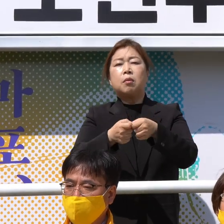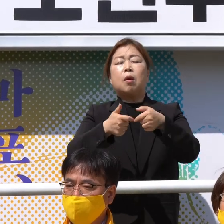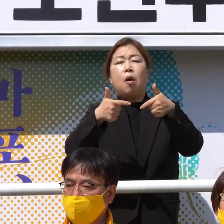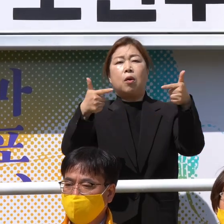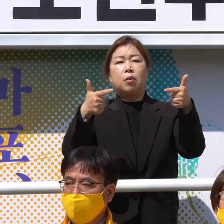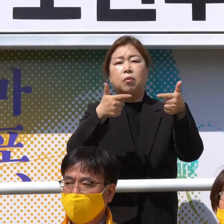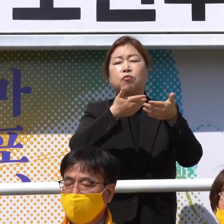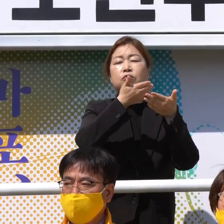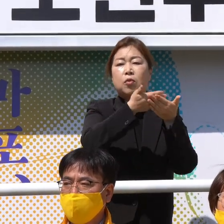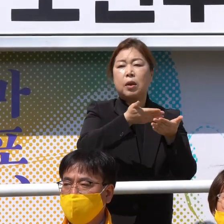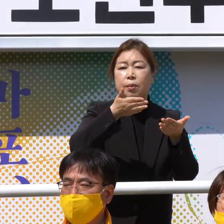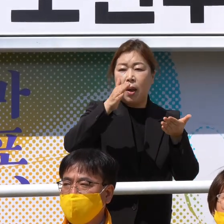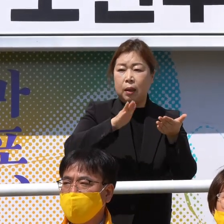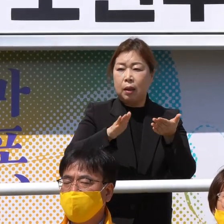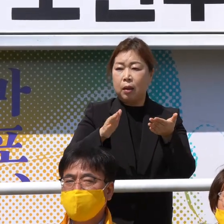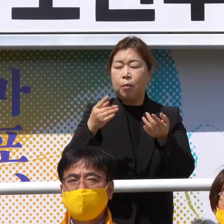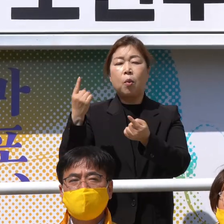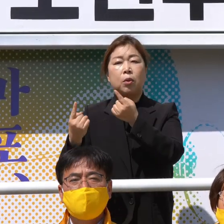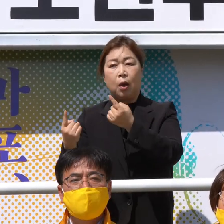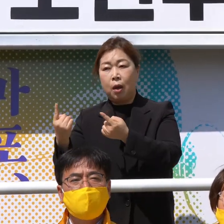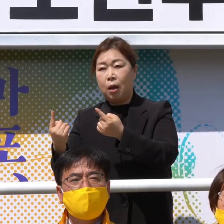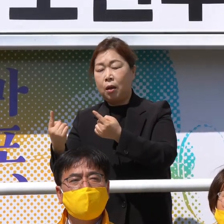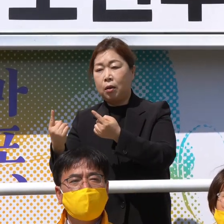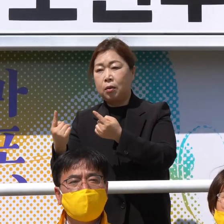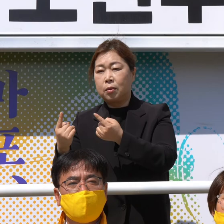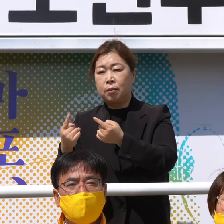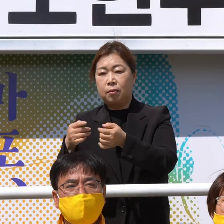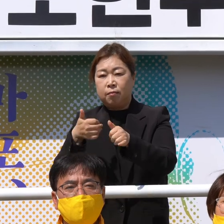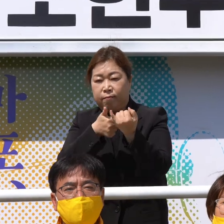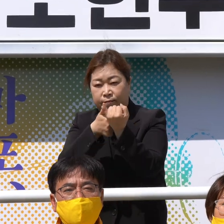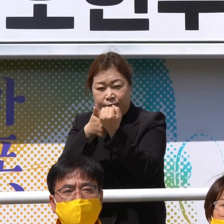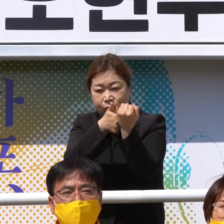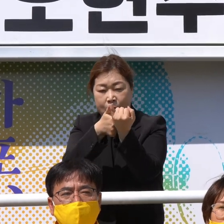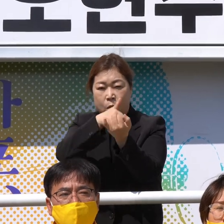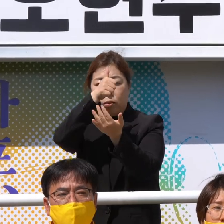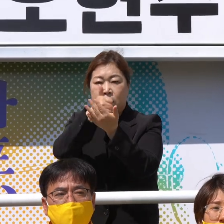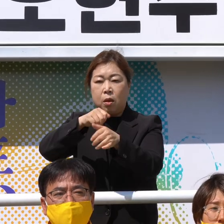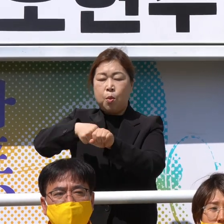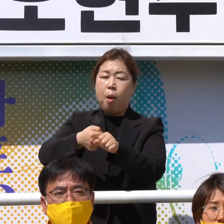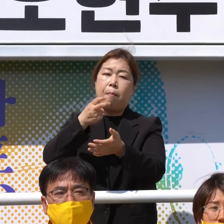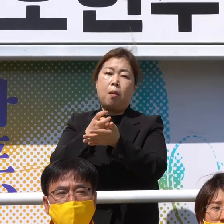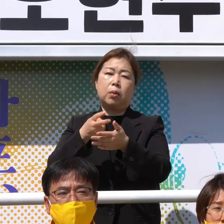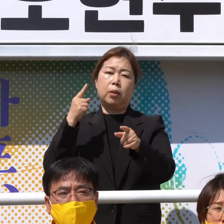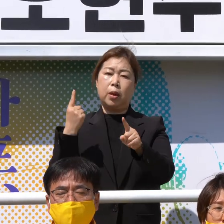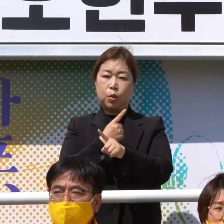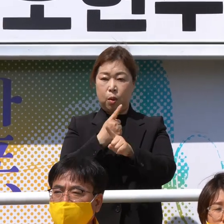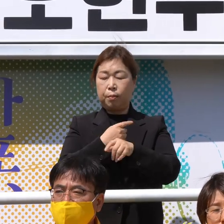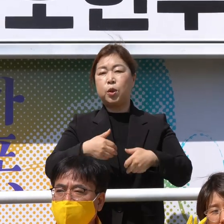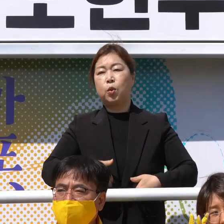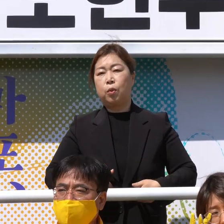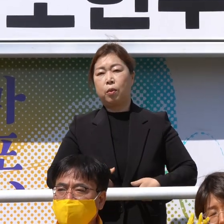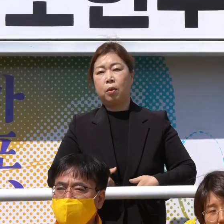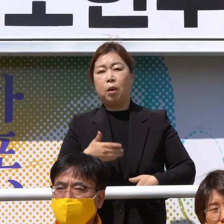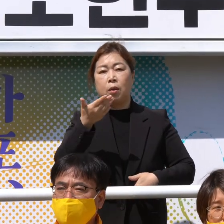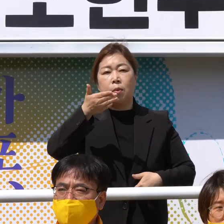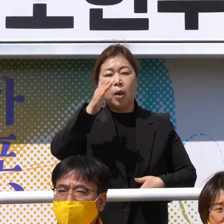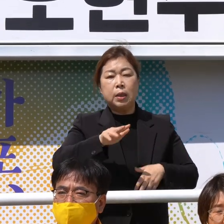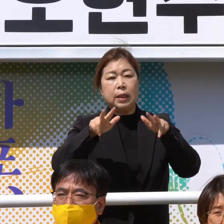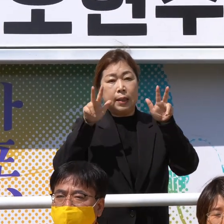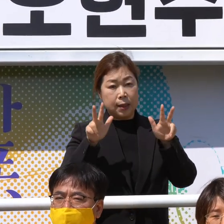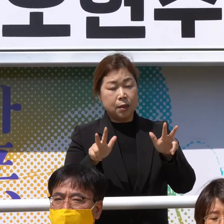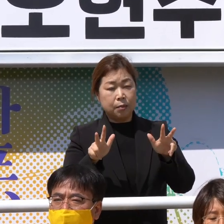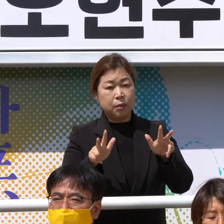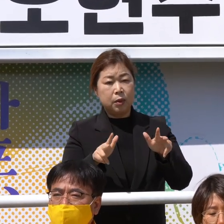증가하는 것도 중요하지만 무엇보다 스토킹 범죄 처벌법 제정해야 합니다. 하지만